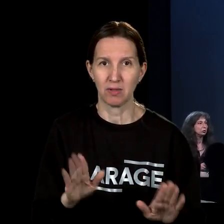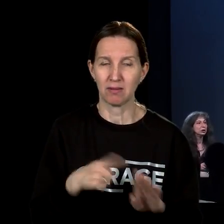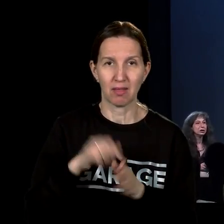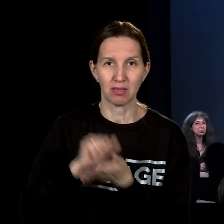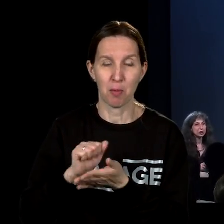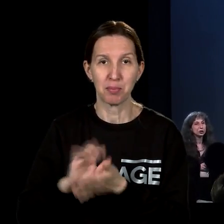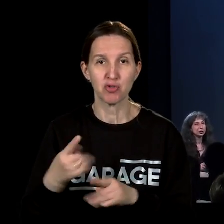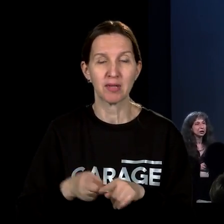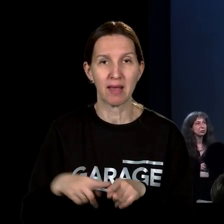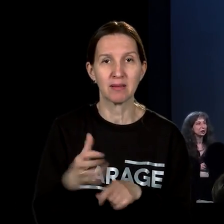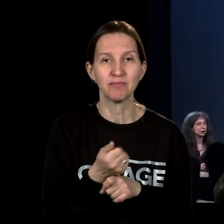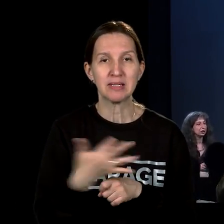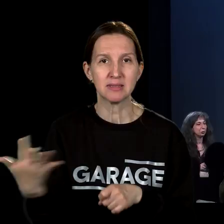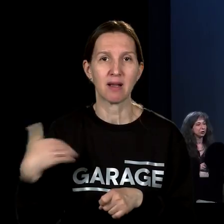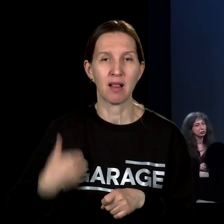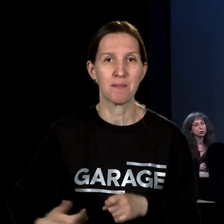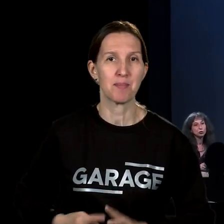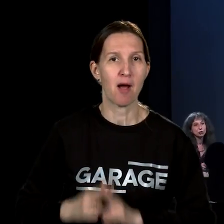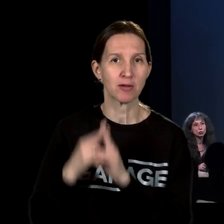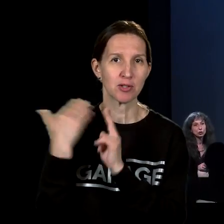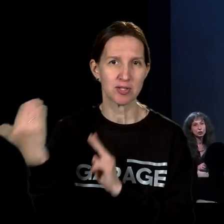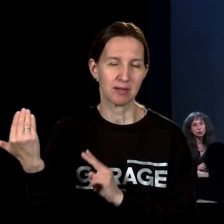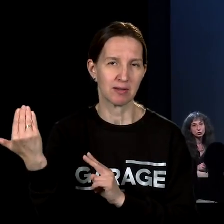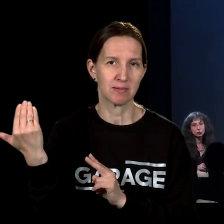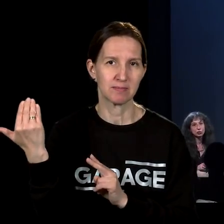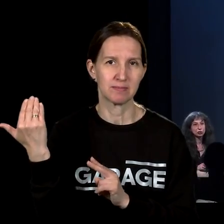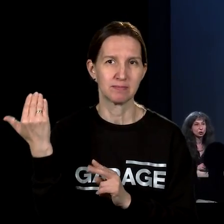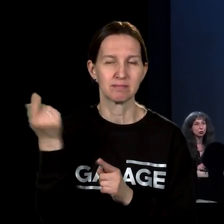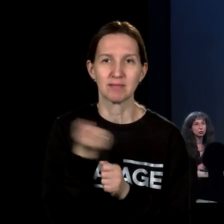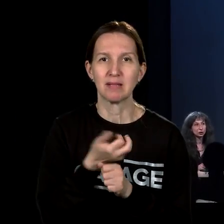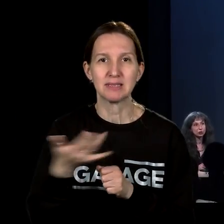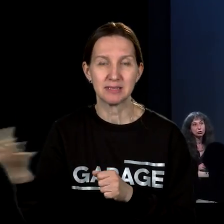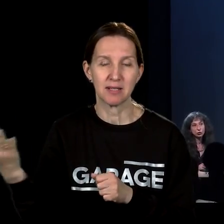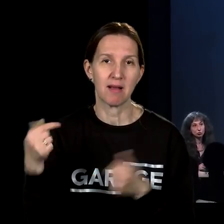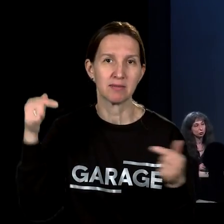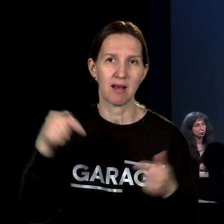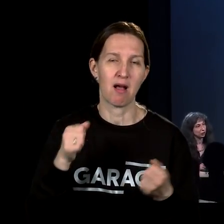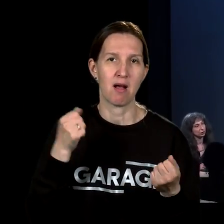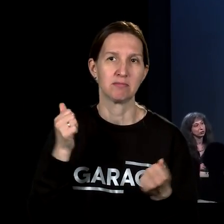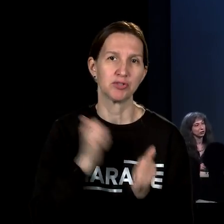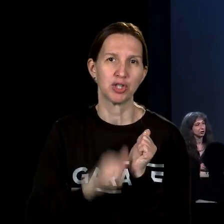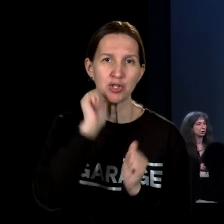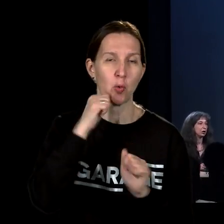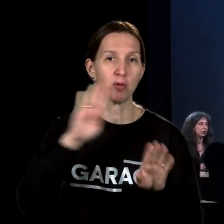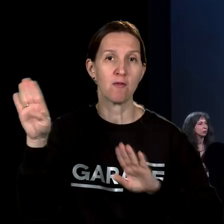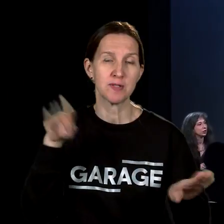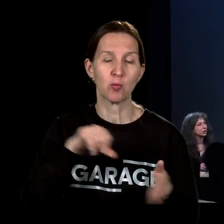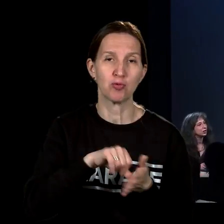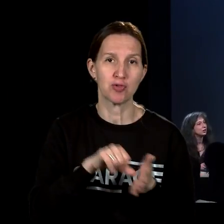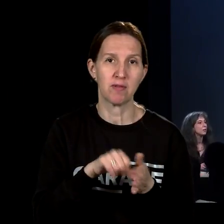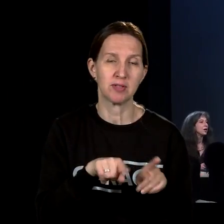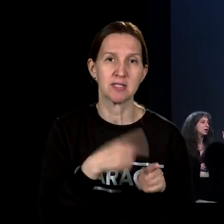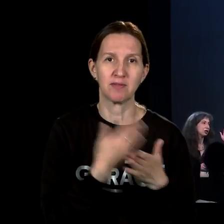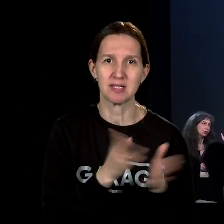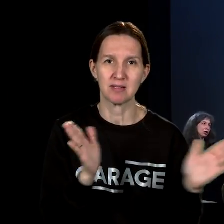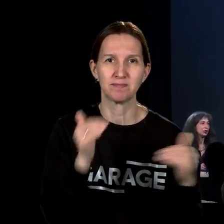Вот такой вот цикл парижских типов, сделанный в 58 году для там какого-то ежегодного салона, в котором он участвовал. Здесь там маленький